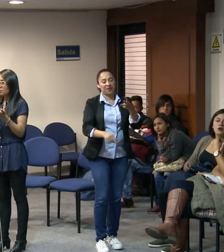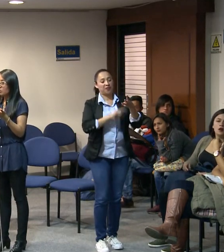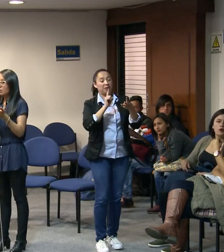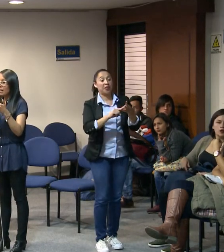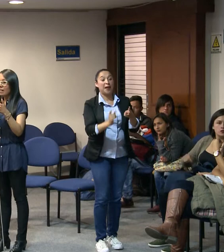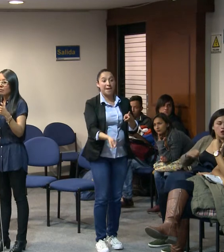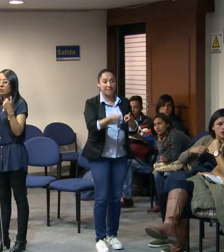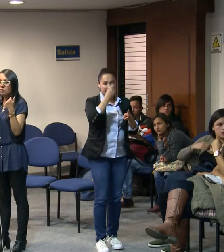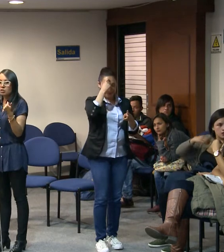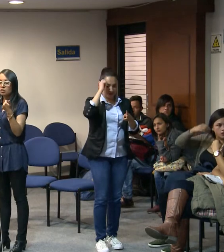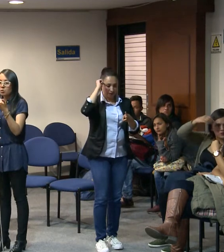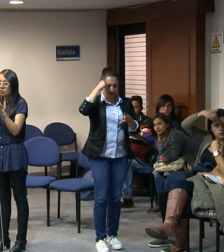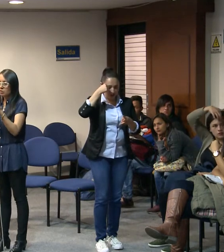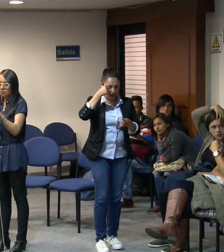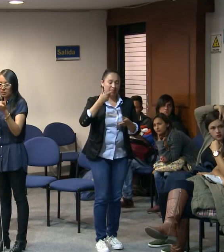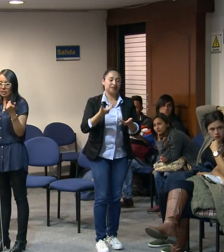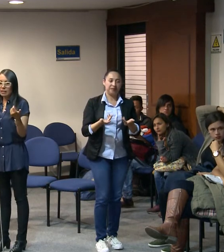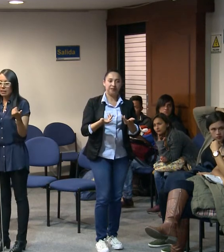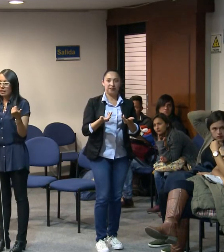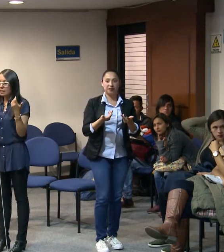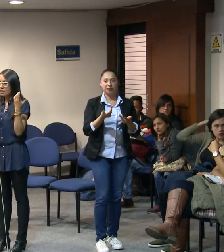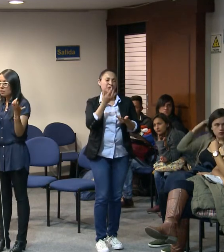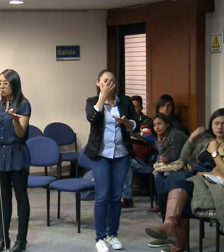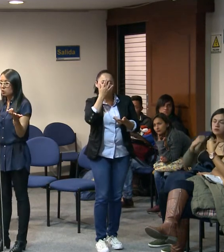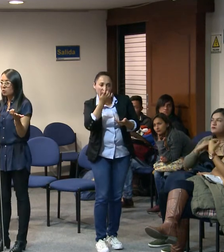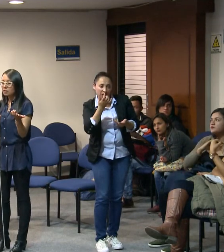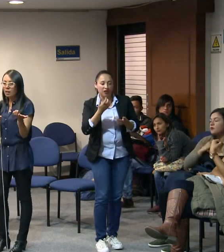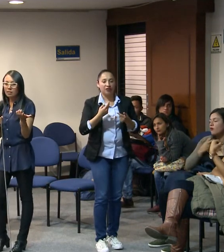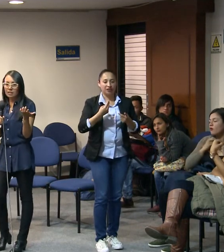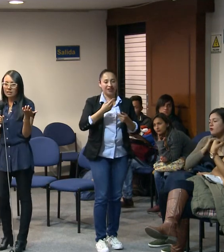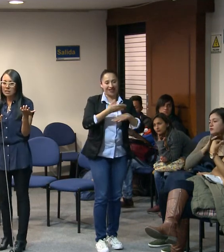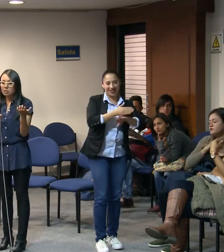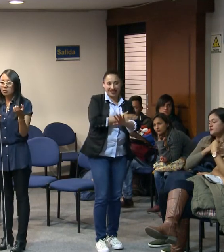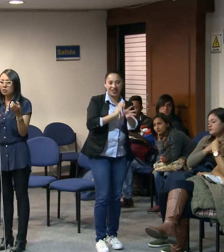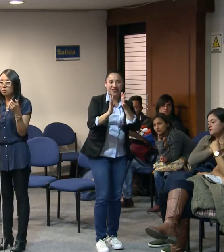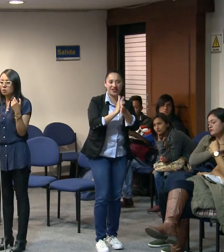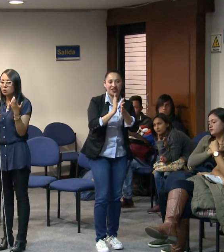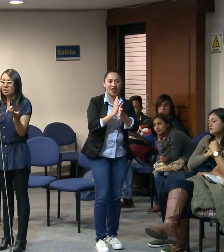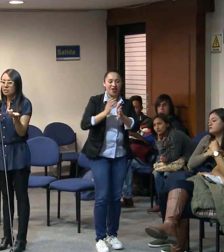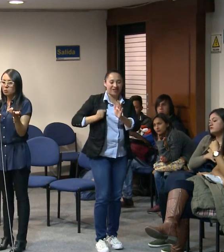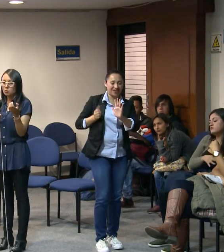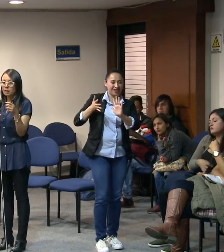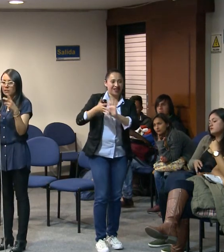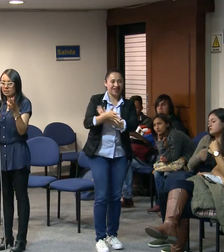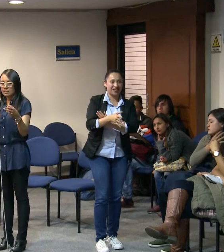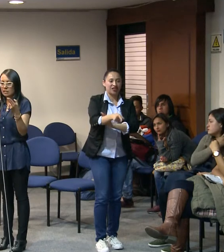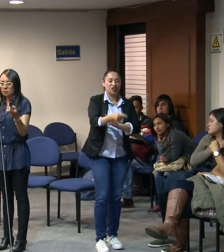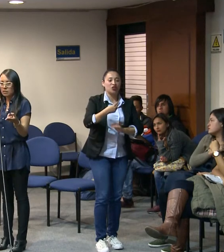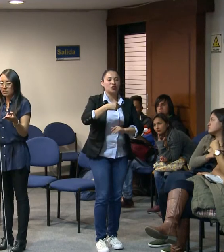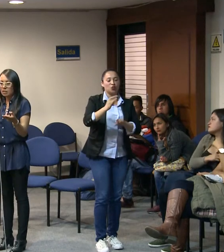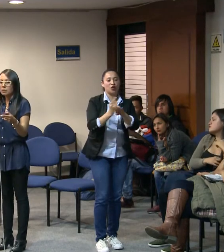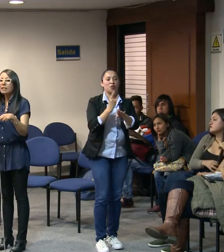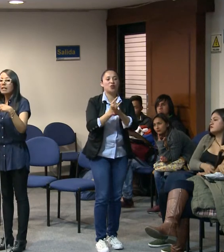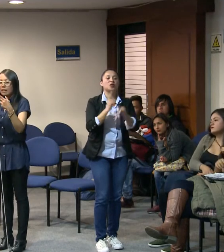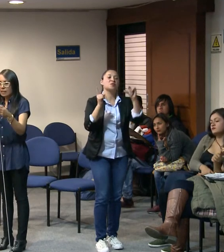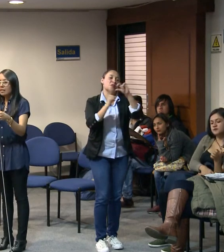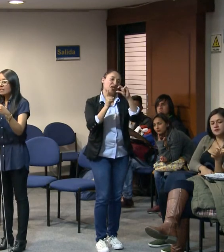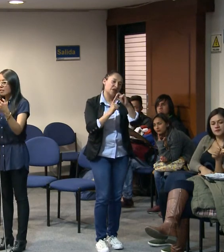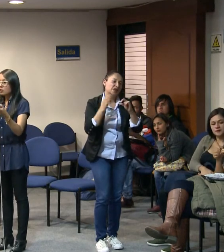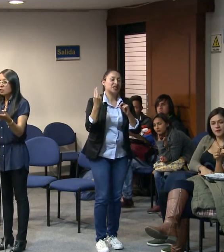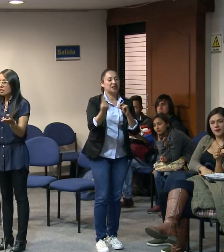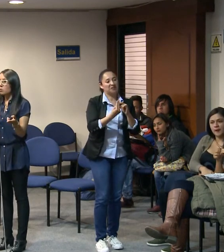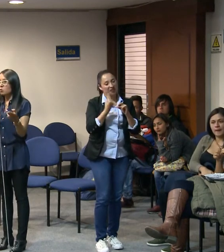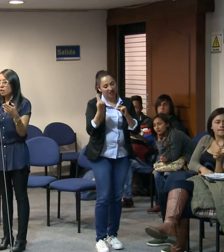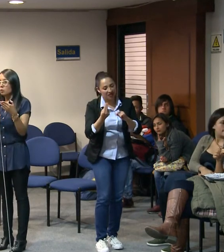Memoria, porque nosotros como les habíamos comentado en la narración, nosotros utilizamos palabras que se repitan también. En